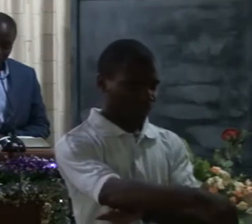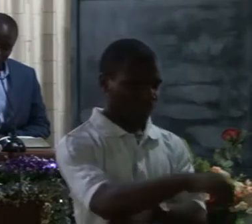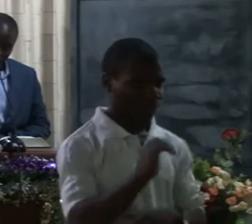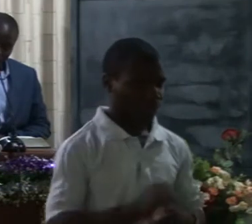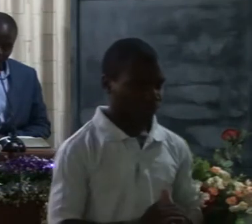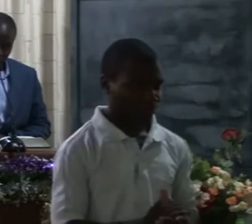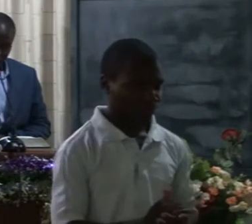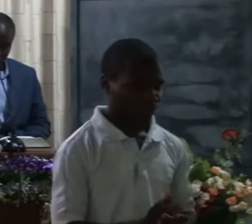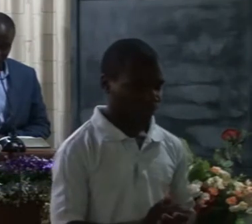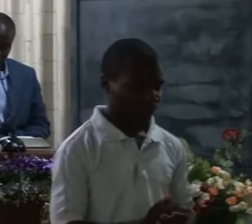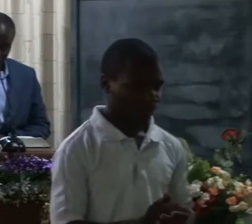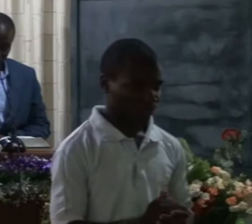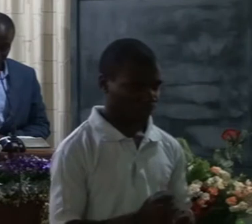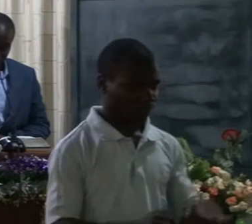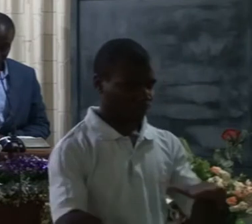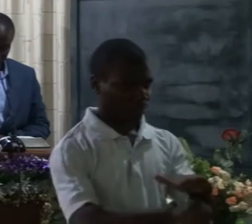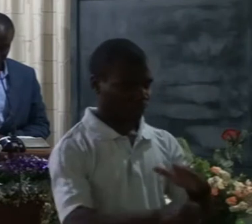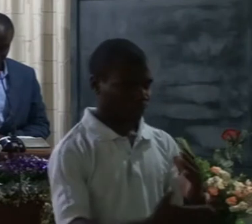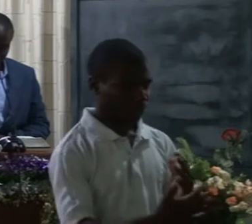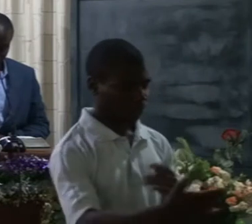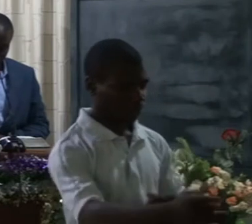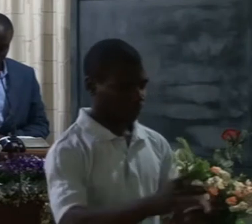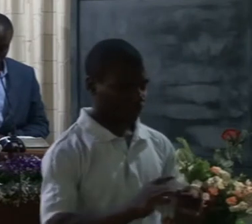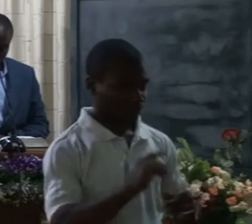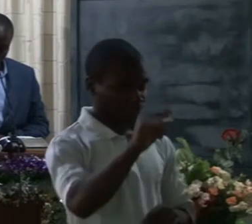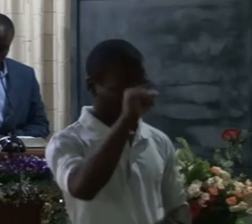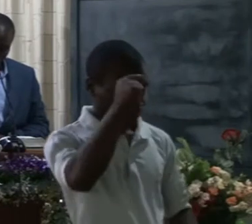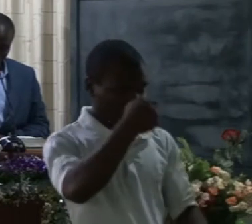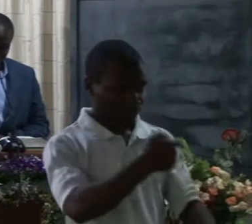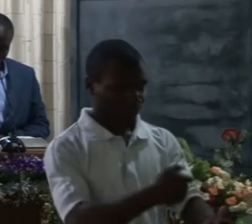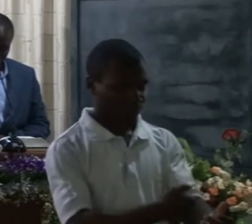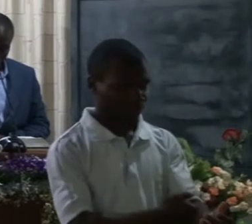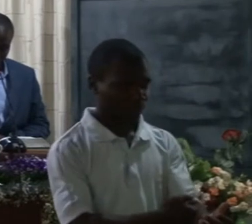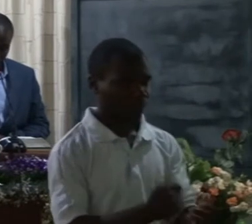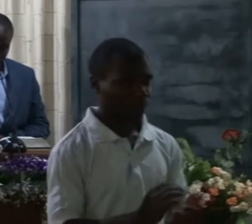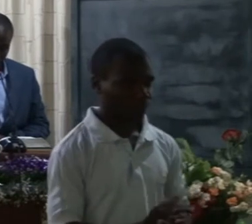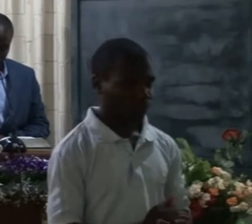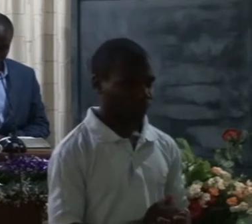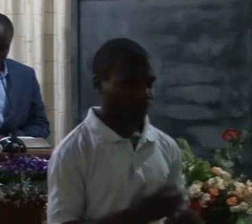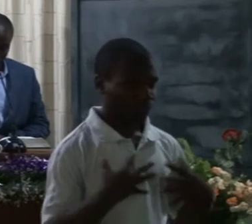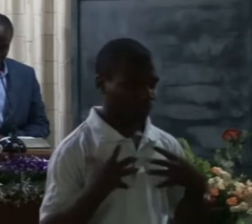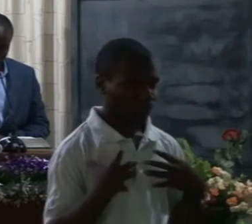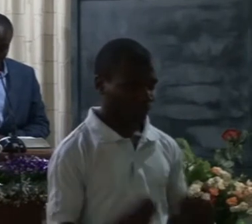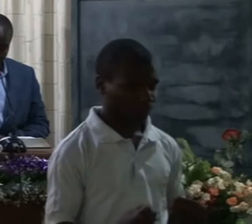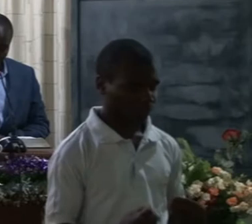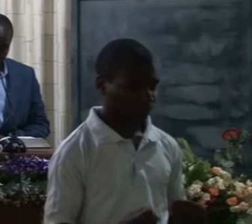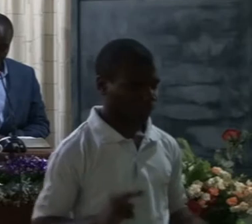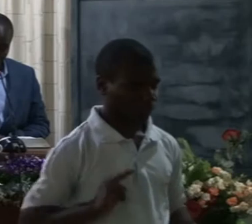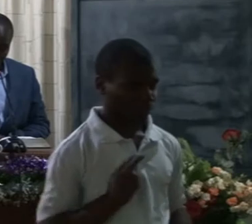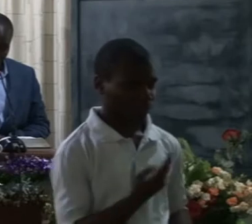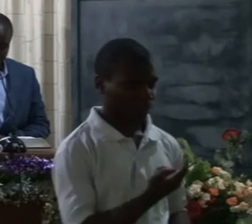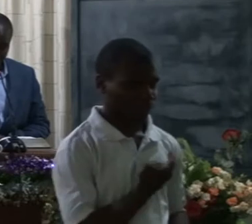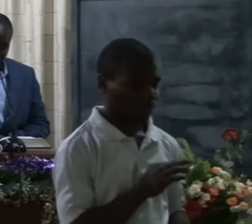offrant qui c'est qu'il était ce soir chini ya damu ya mwana wako, sous le sang de ton fils, kubali nafsi zetu baba,